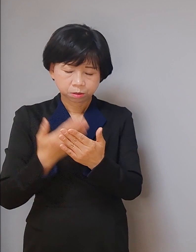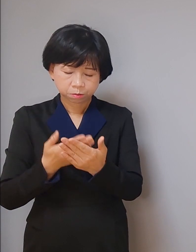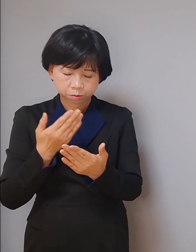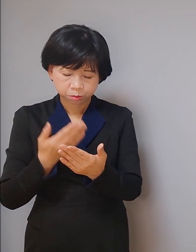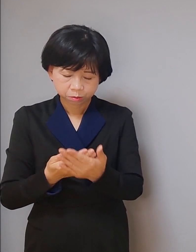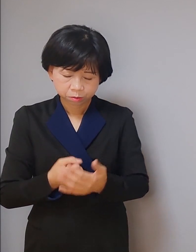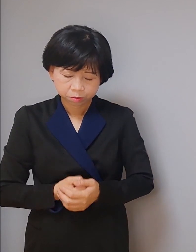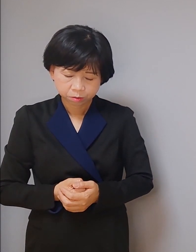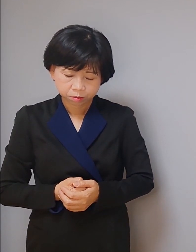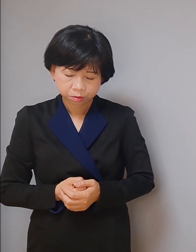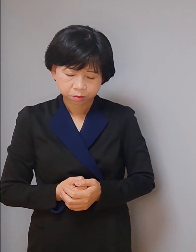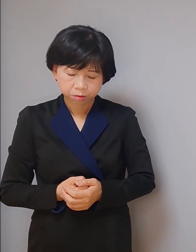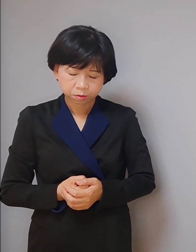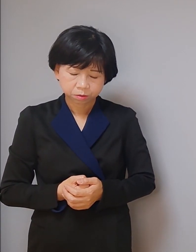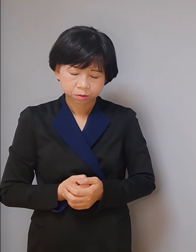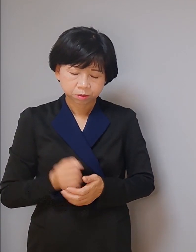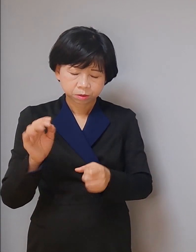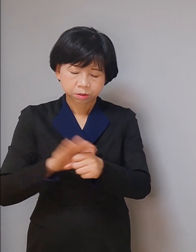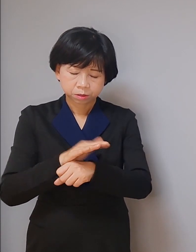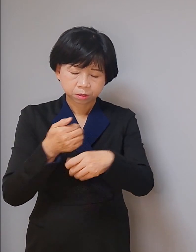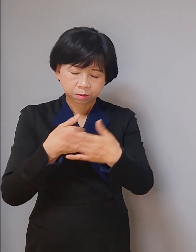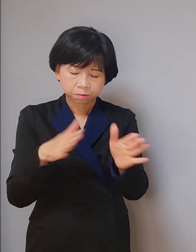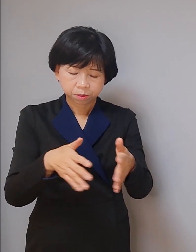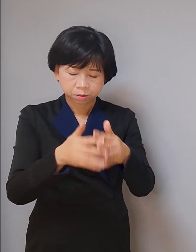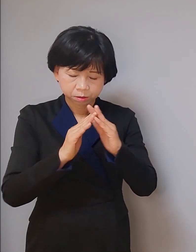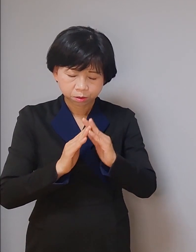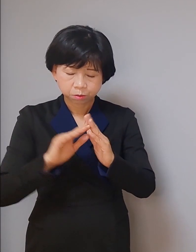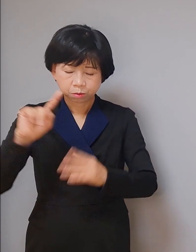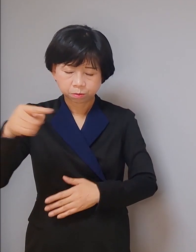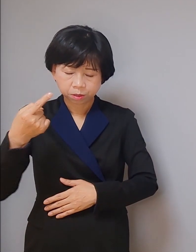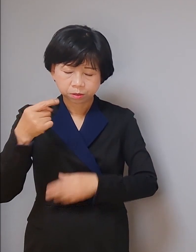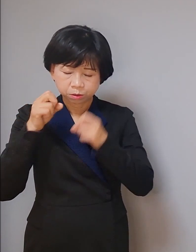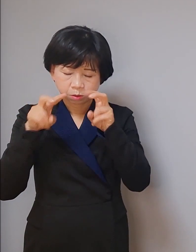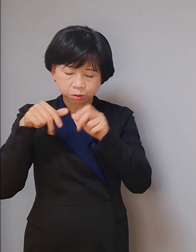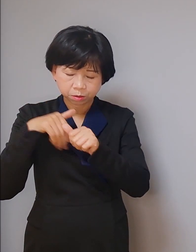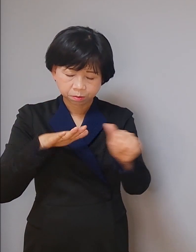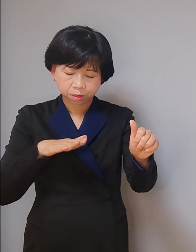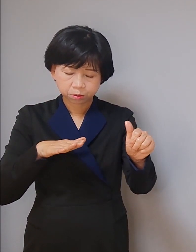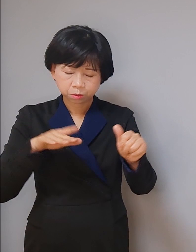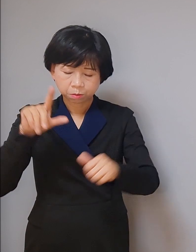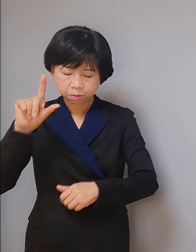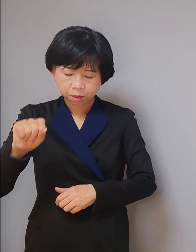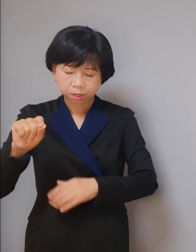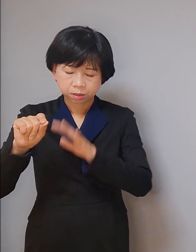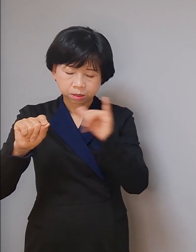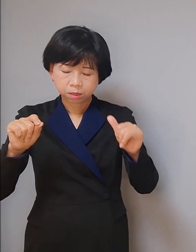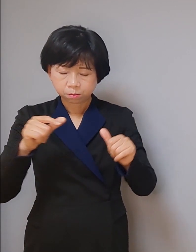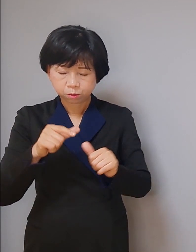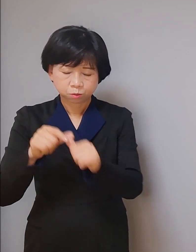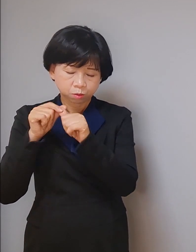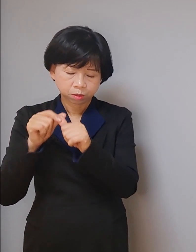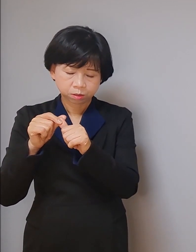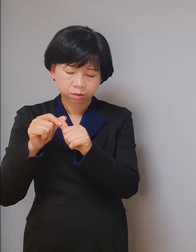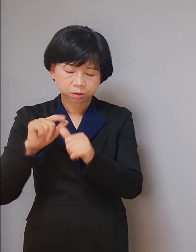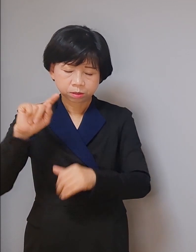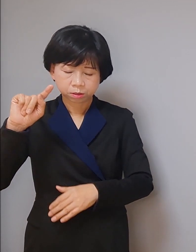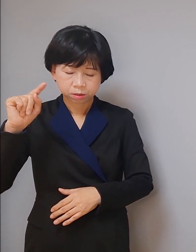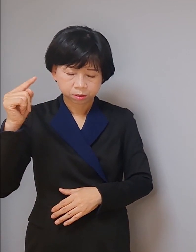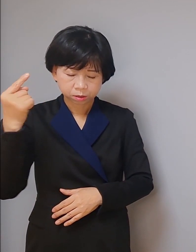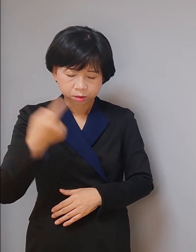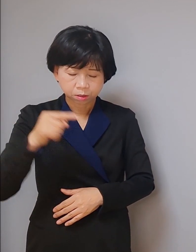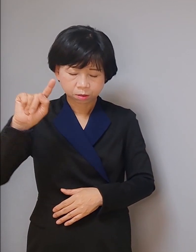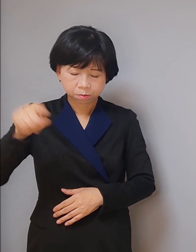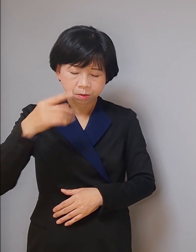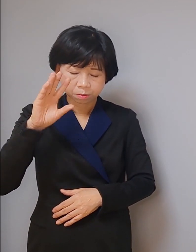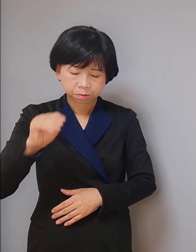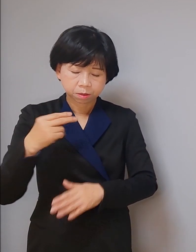하옵소서. 1000개의 사랑방을 세우고 100명의 선교사를 파송하며 10,000명의 영혼을 구원하는 1100만의 비전을